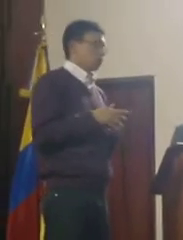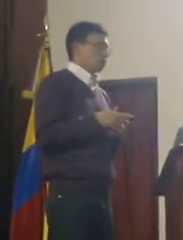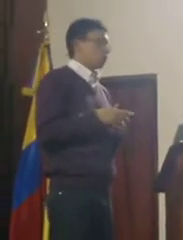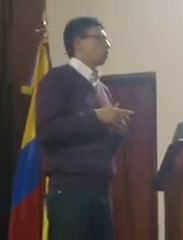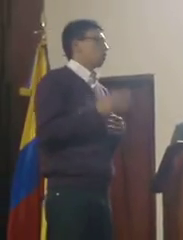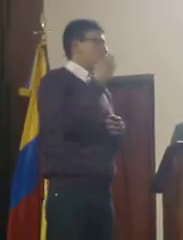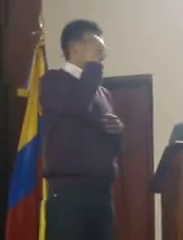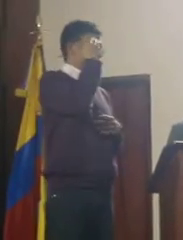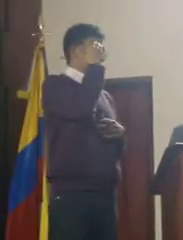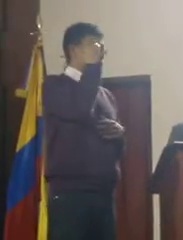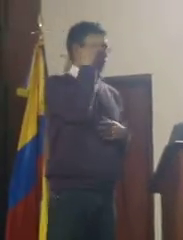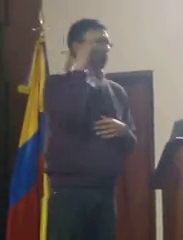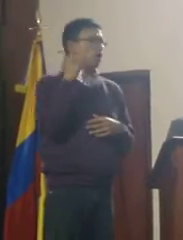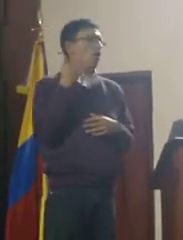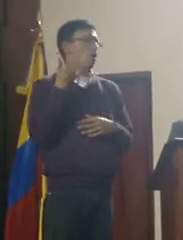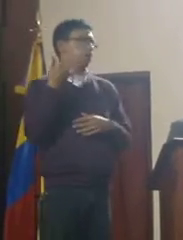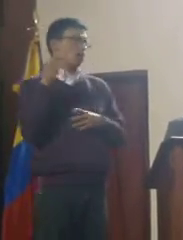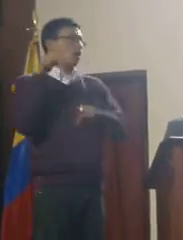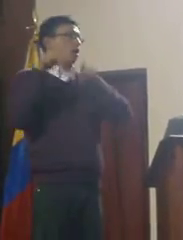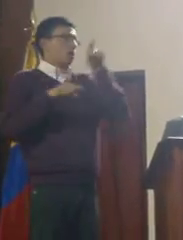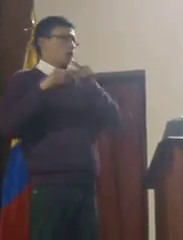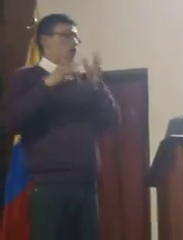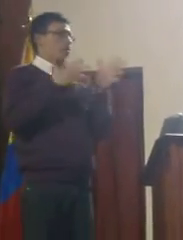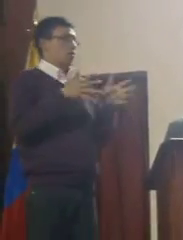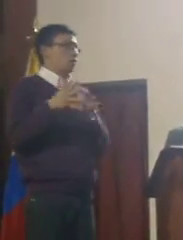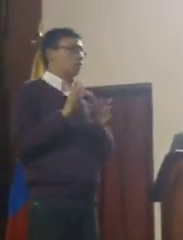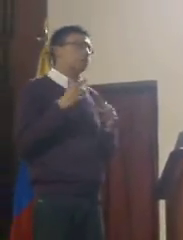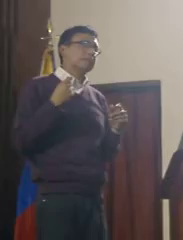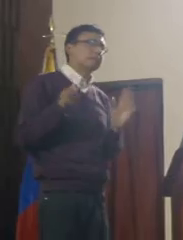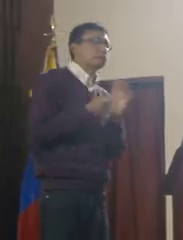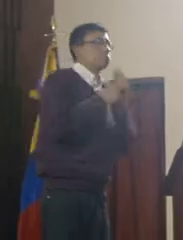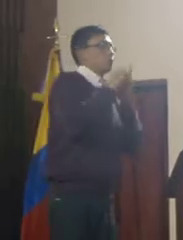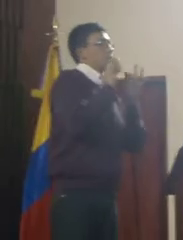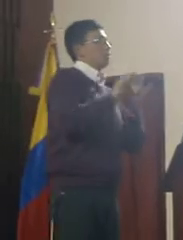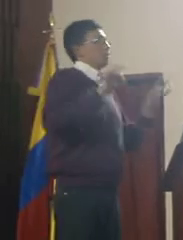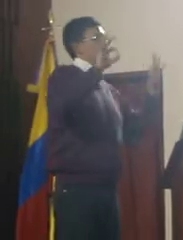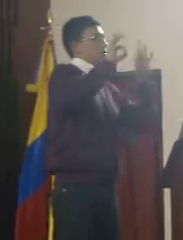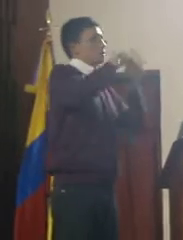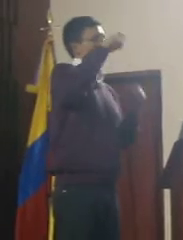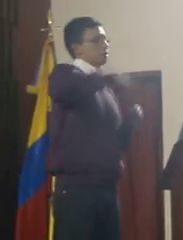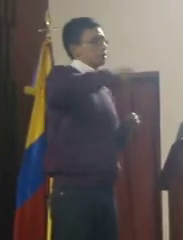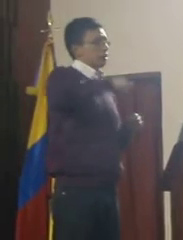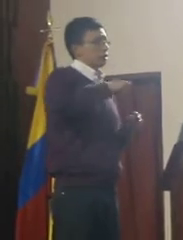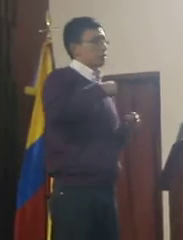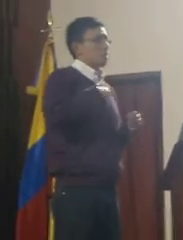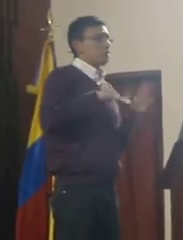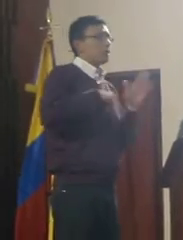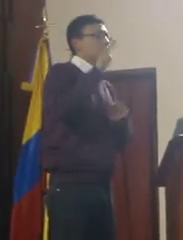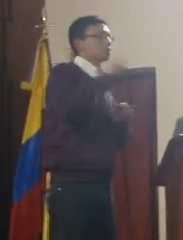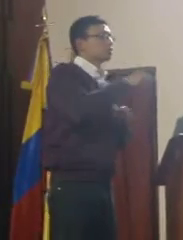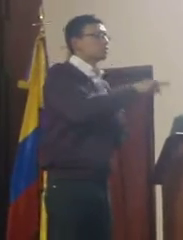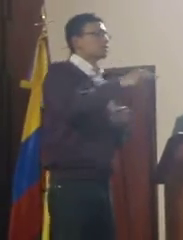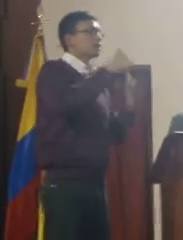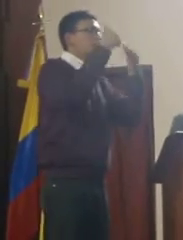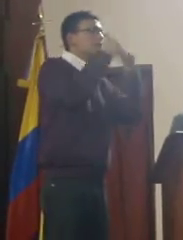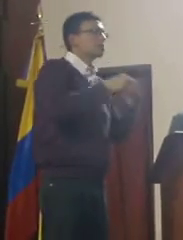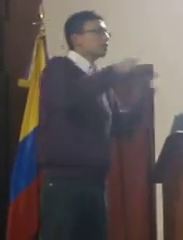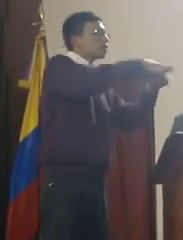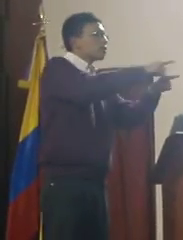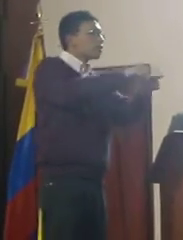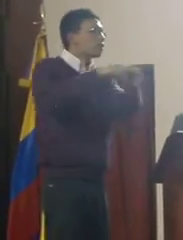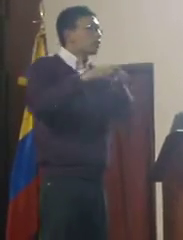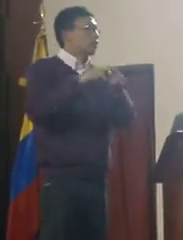importante porque pues, nos hemos dado cuenta que a nivel de las diferentes discapacidades se necesita y se requiere una